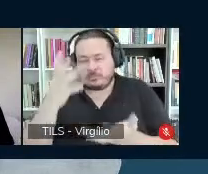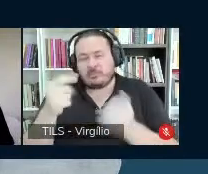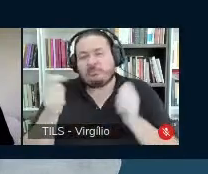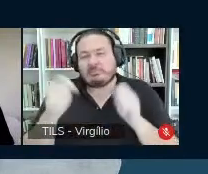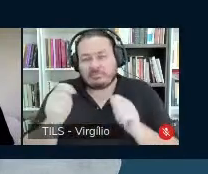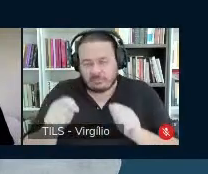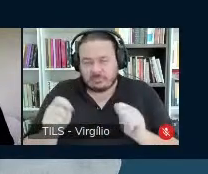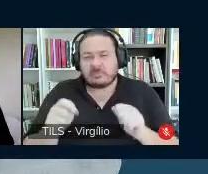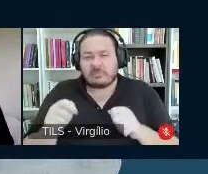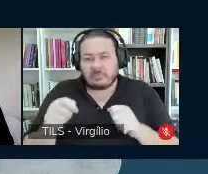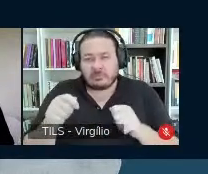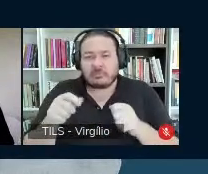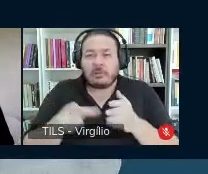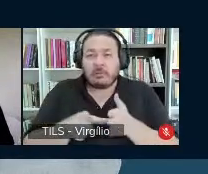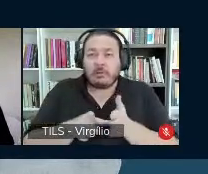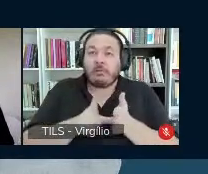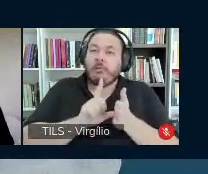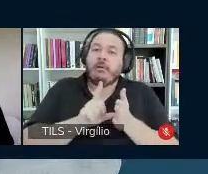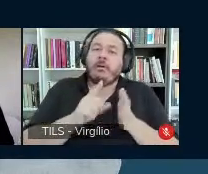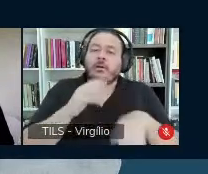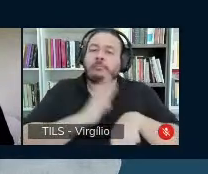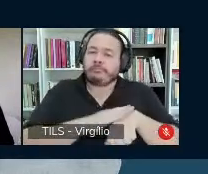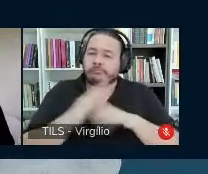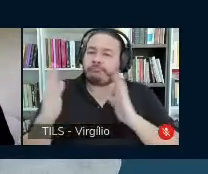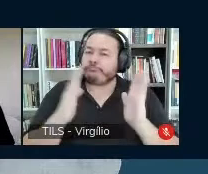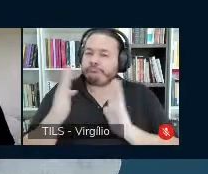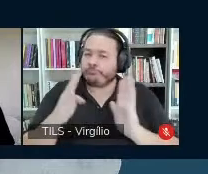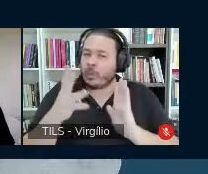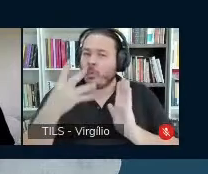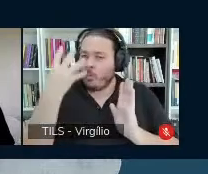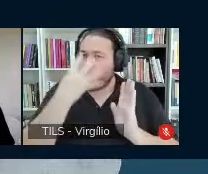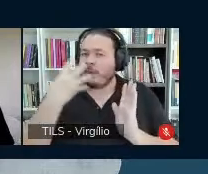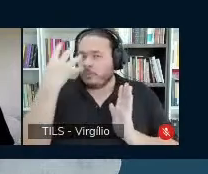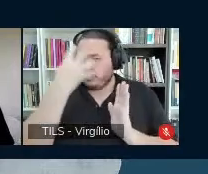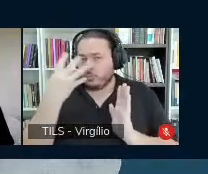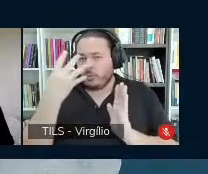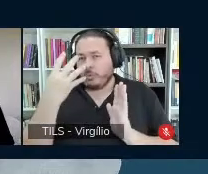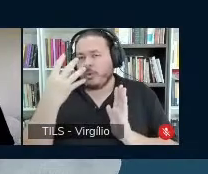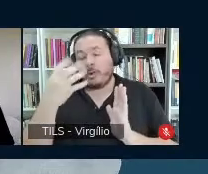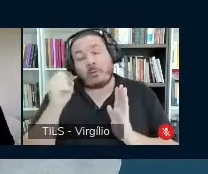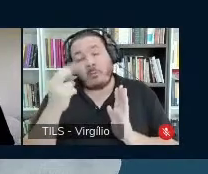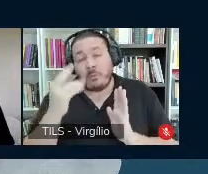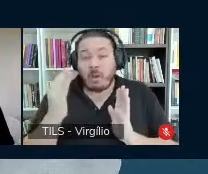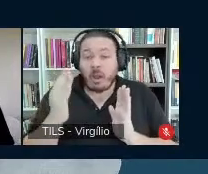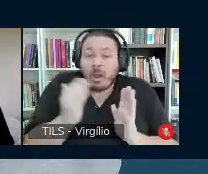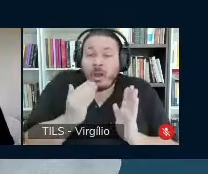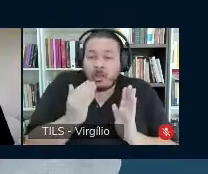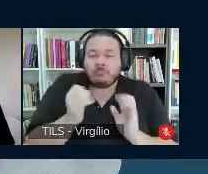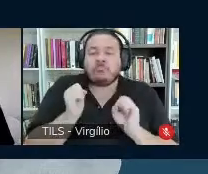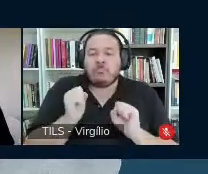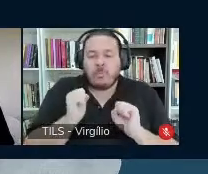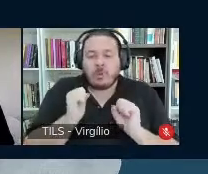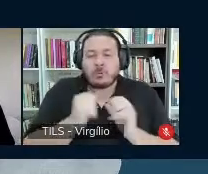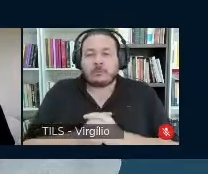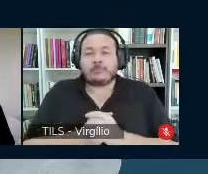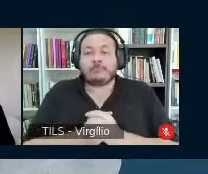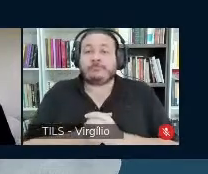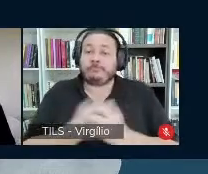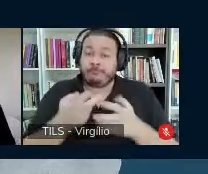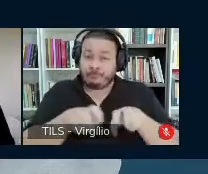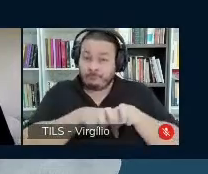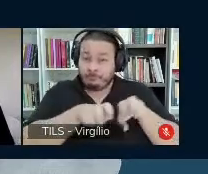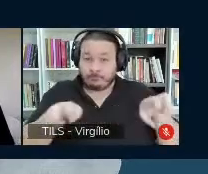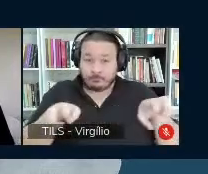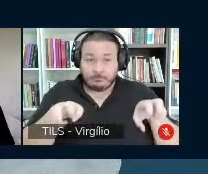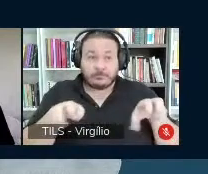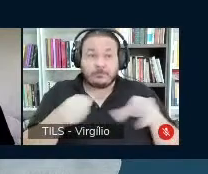resolver dentro desse tempo, ou um pouco menos até. A banca se compõe